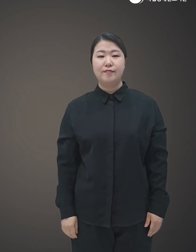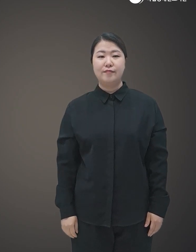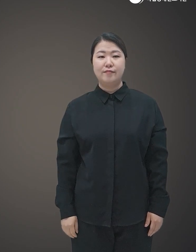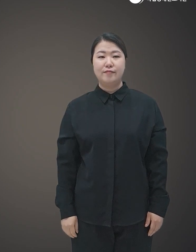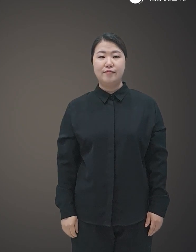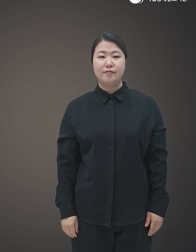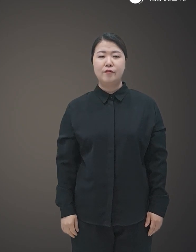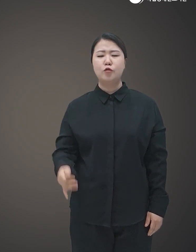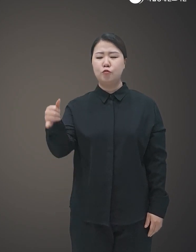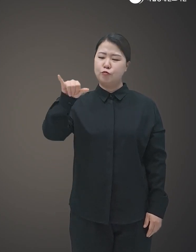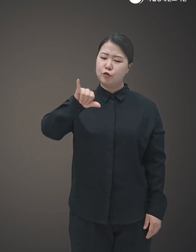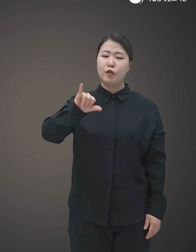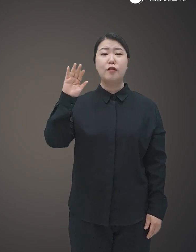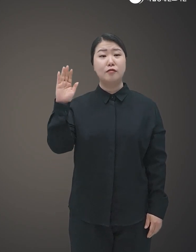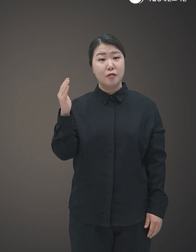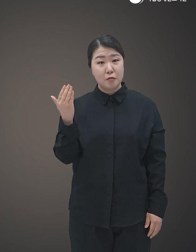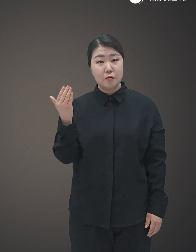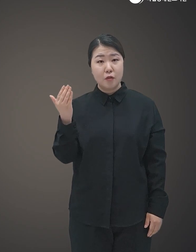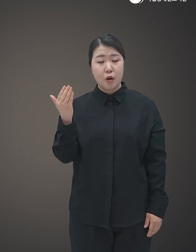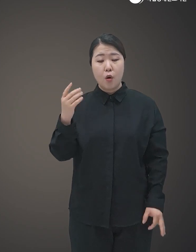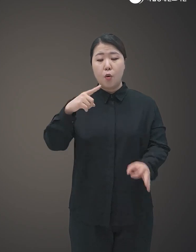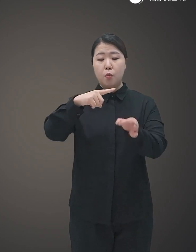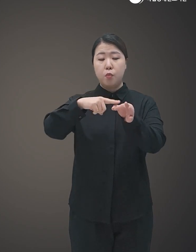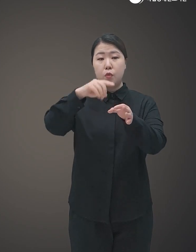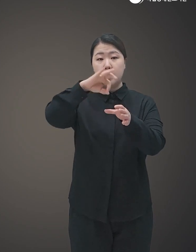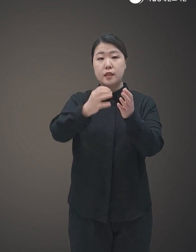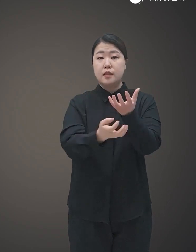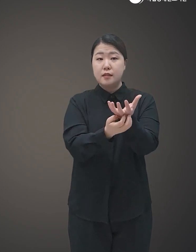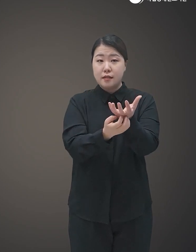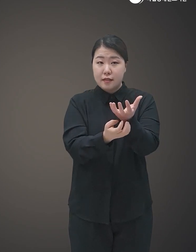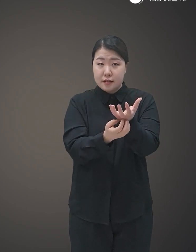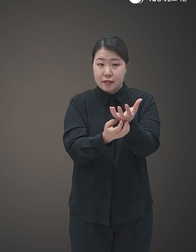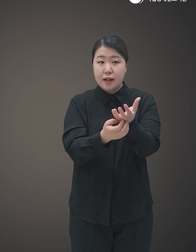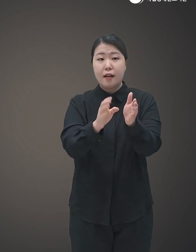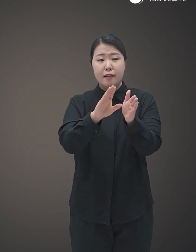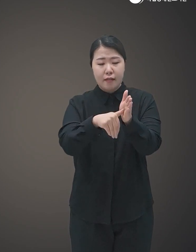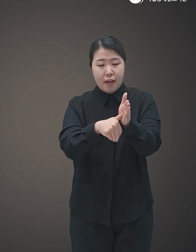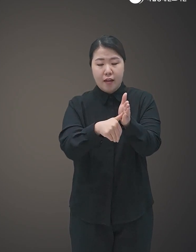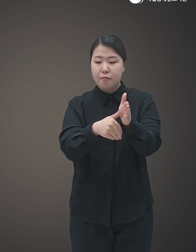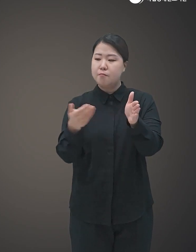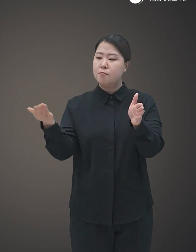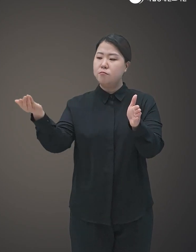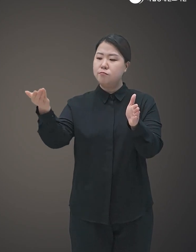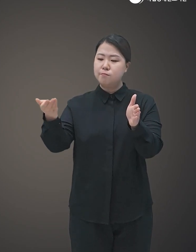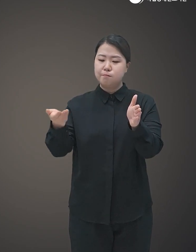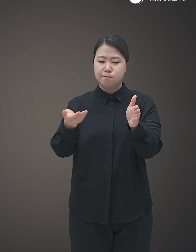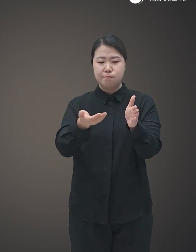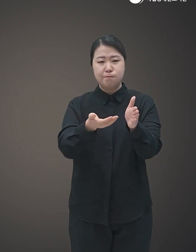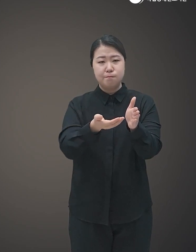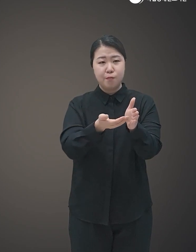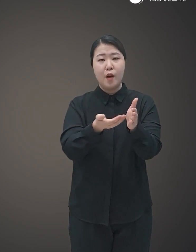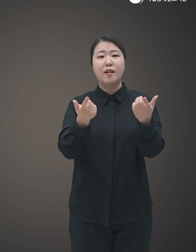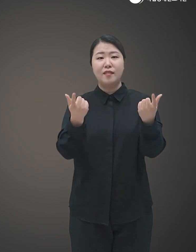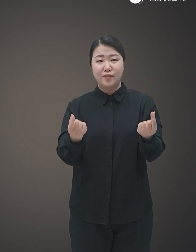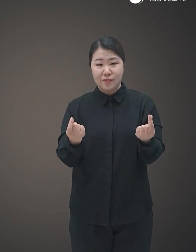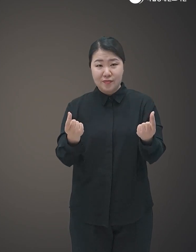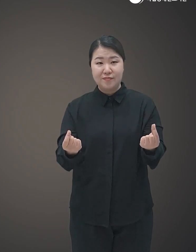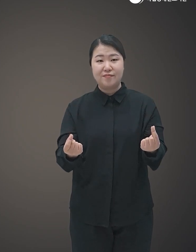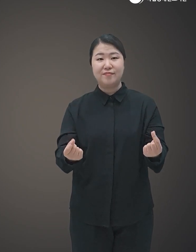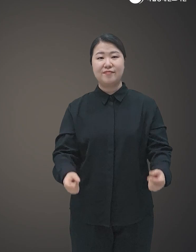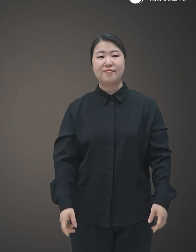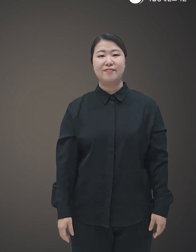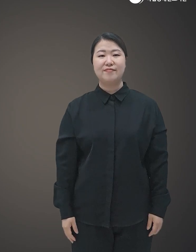새는 주전자가 되어 보리차를 끓일 때마다 항구에